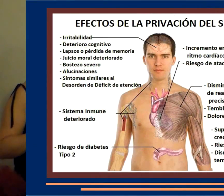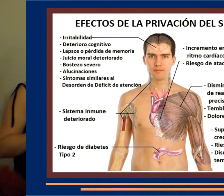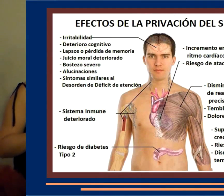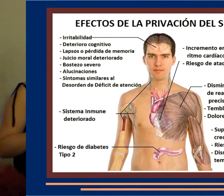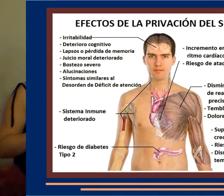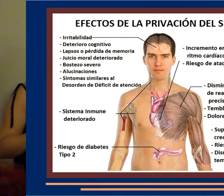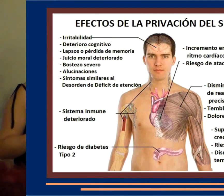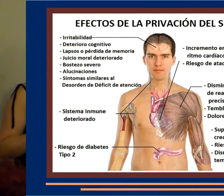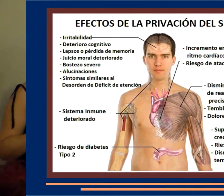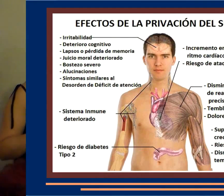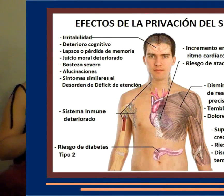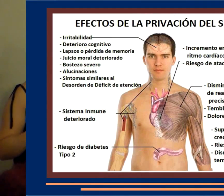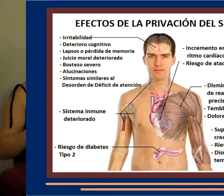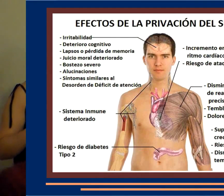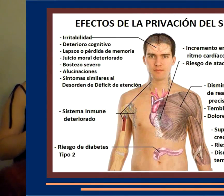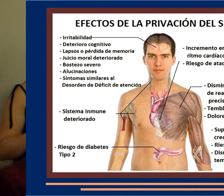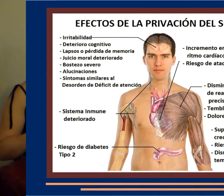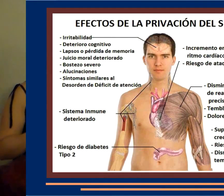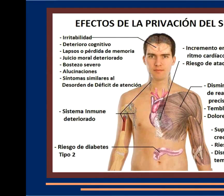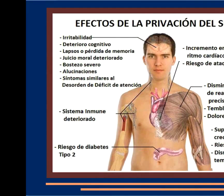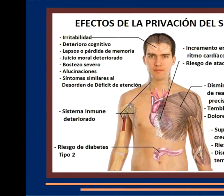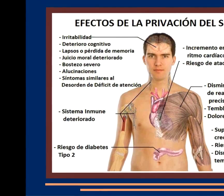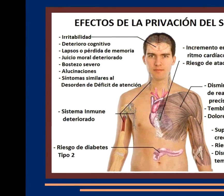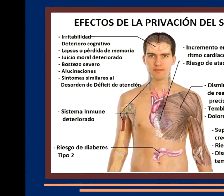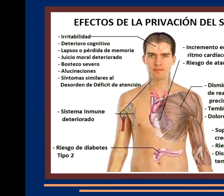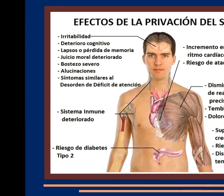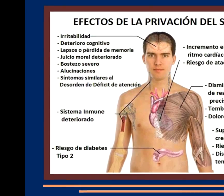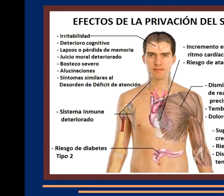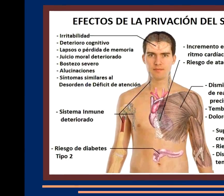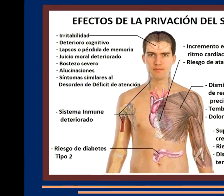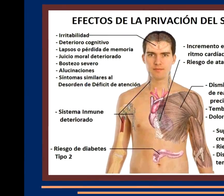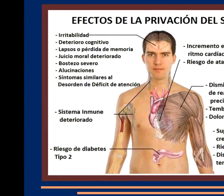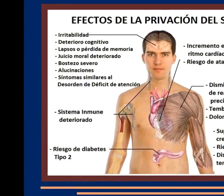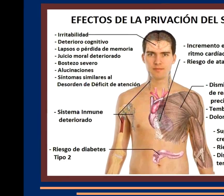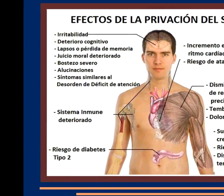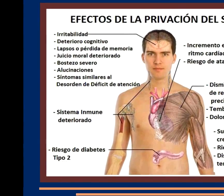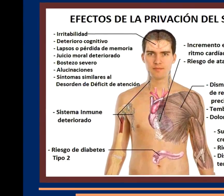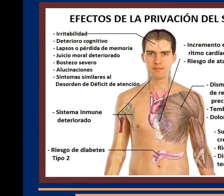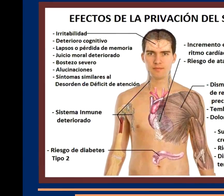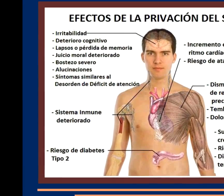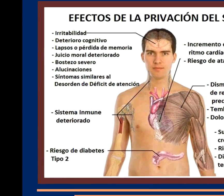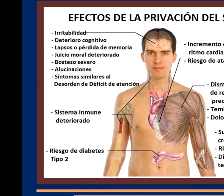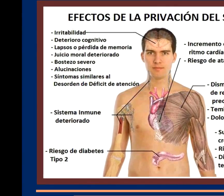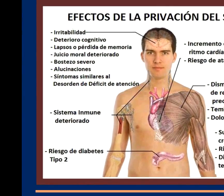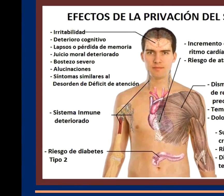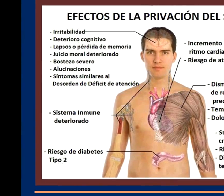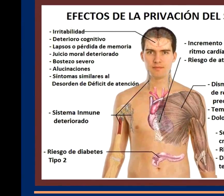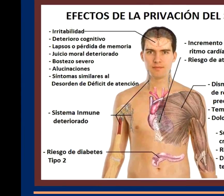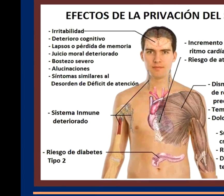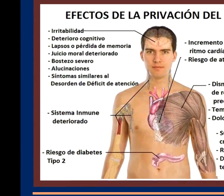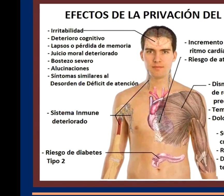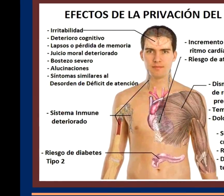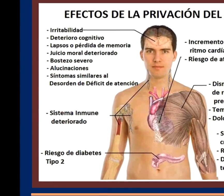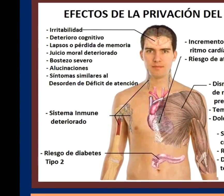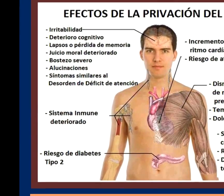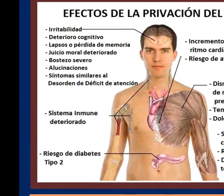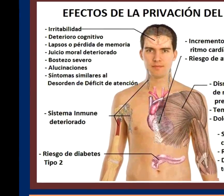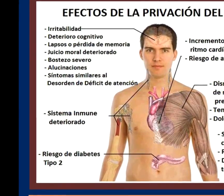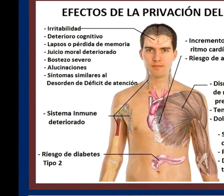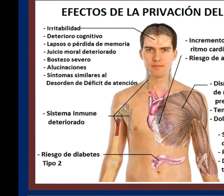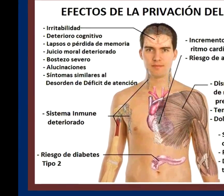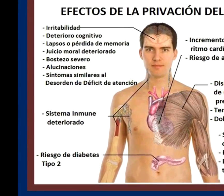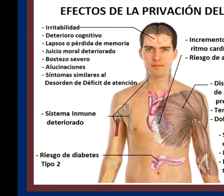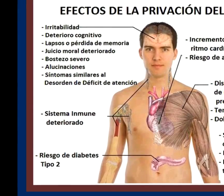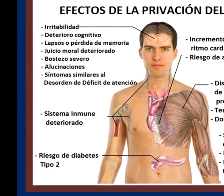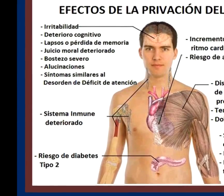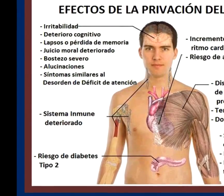más agresivo, con olvidos, con cansancio, con somnolencia tardiva, ¿sí? Y también se